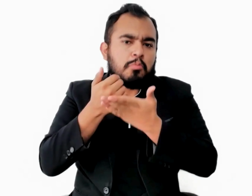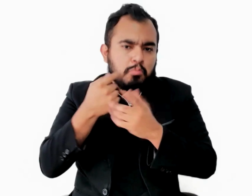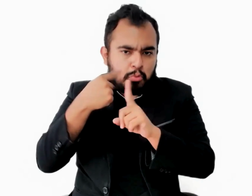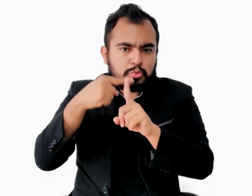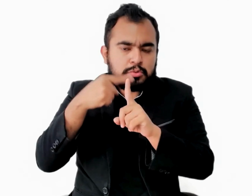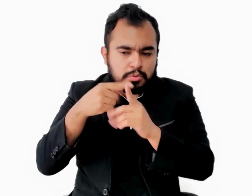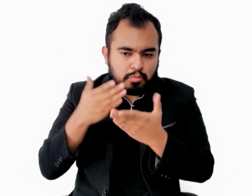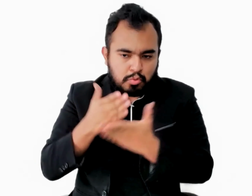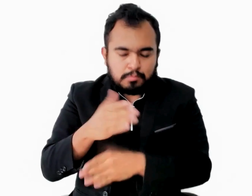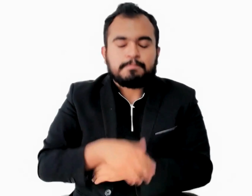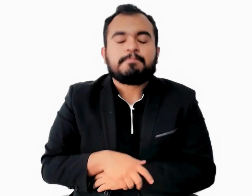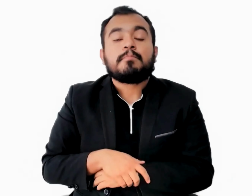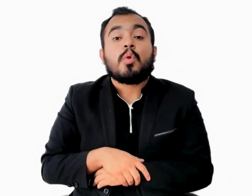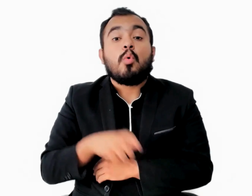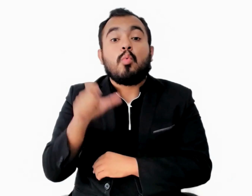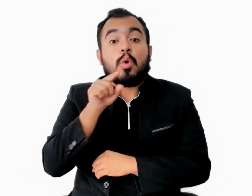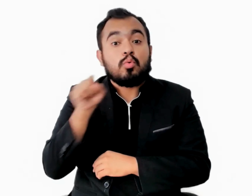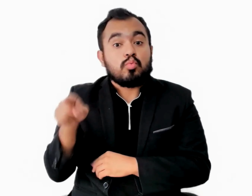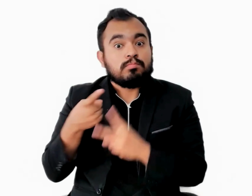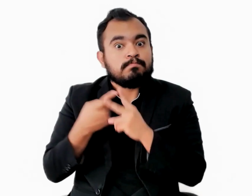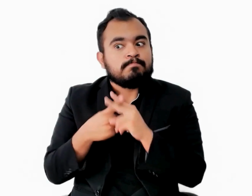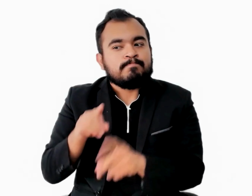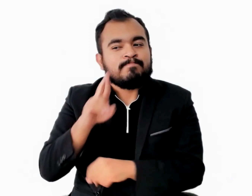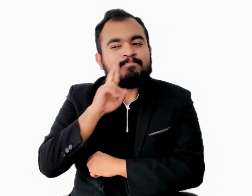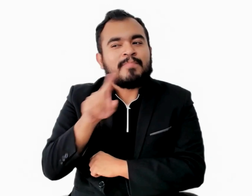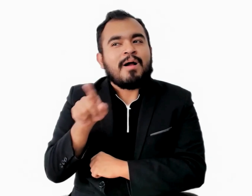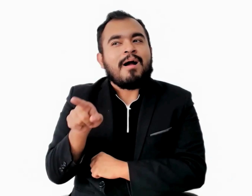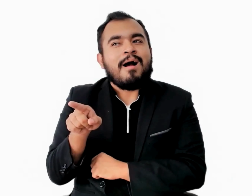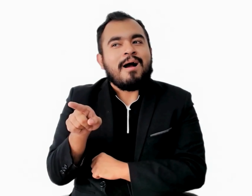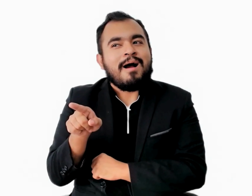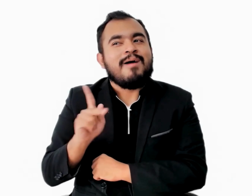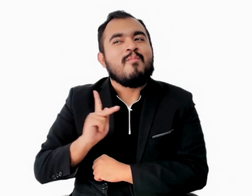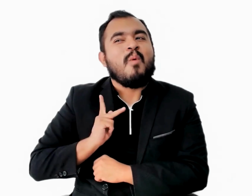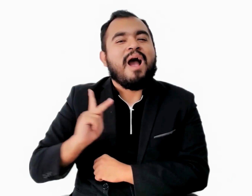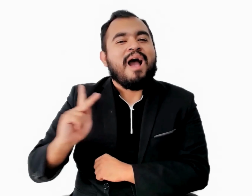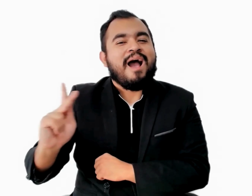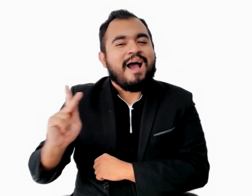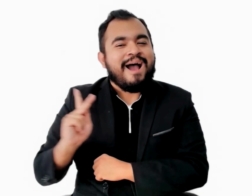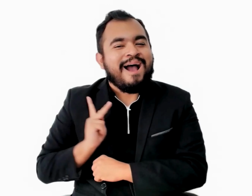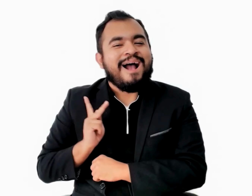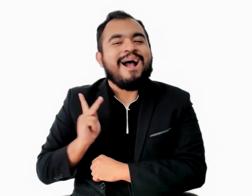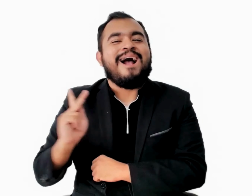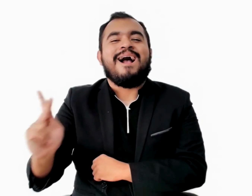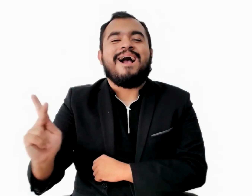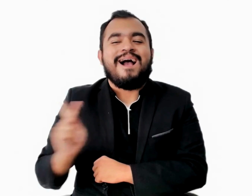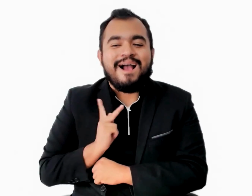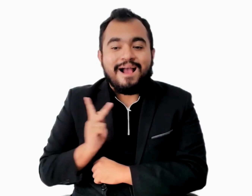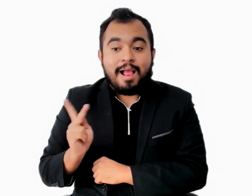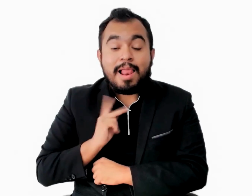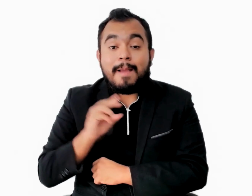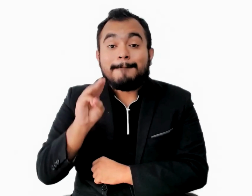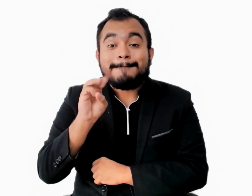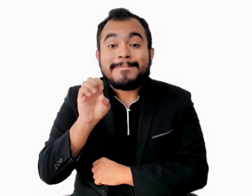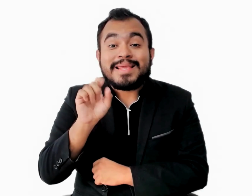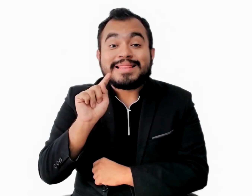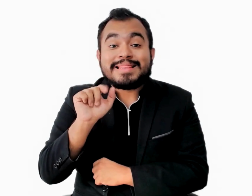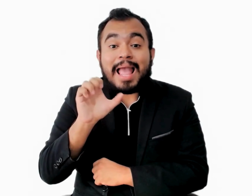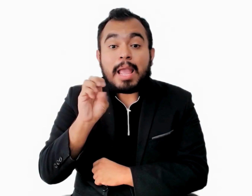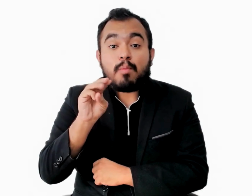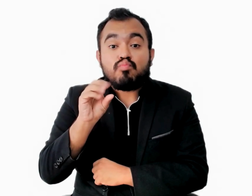seguirlo haciendo. Fíjate que cuando empezaste tu respuesta dije, estoy en la misma, ¿no? A mí también esta parte de la metaemoción es la parte que me